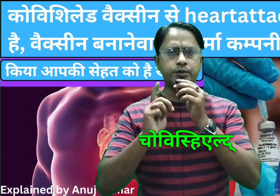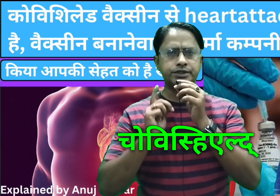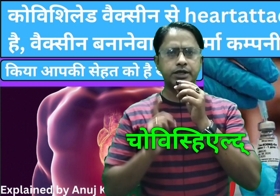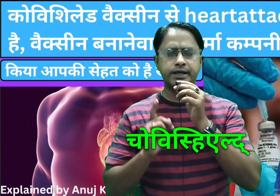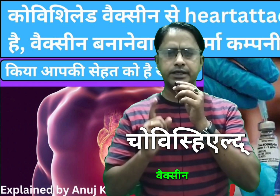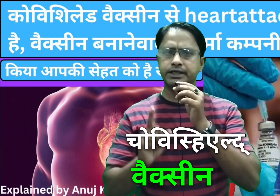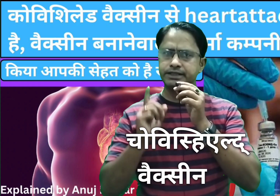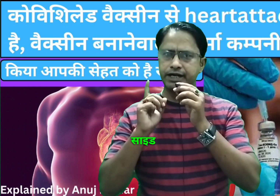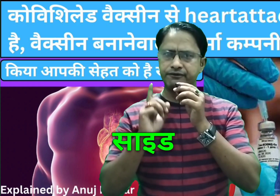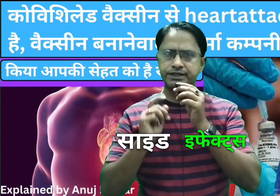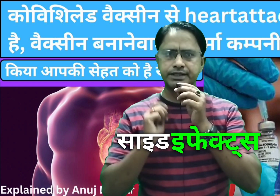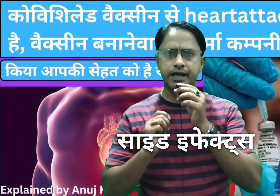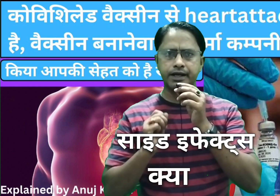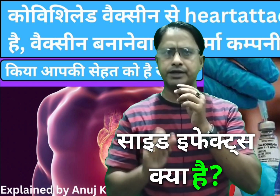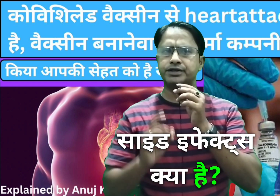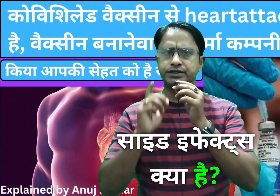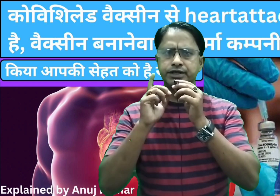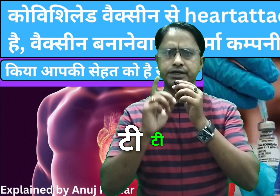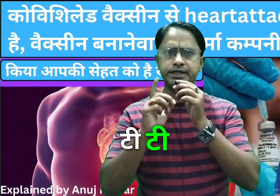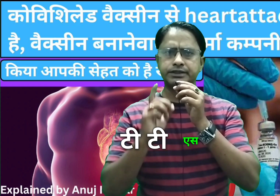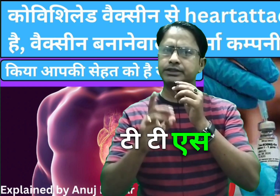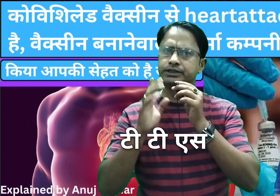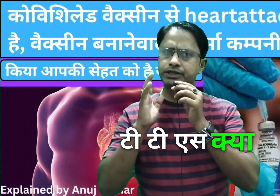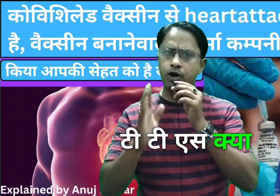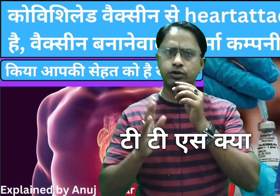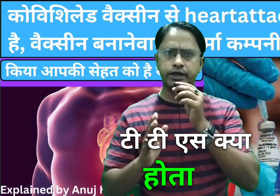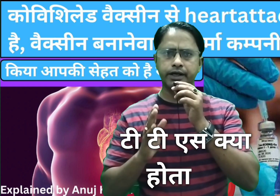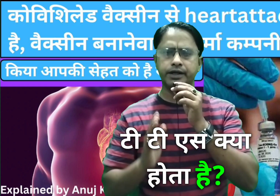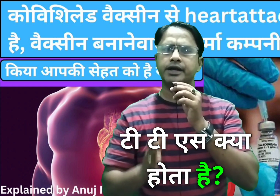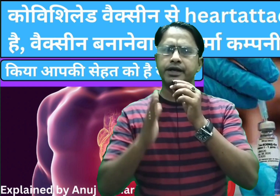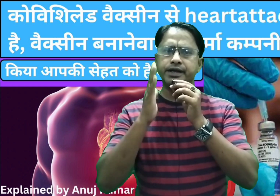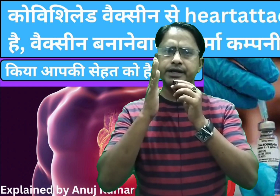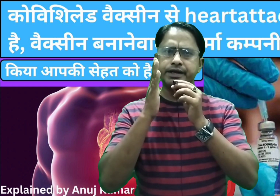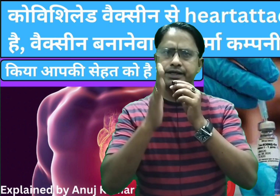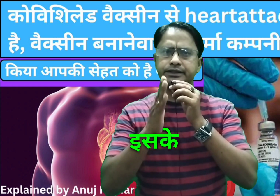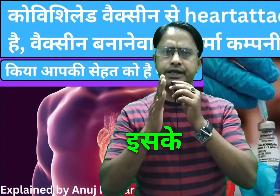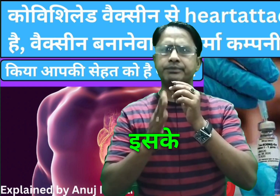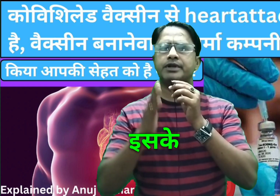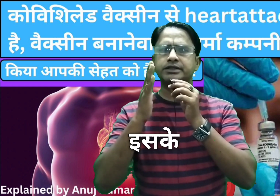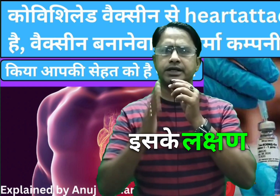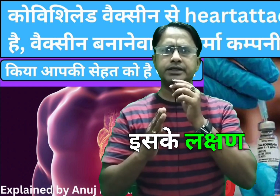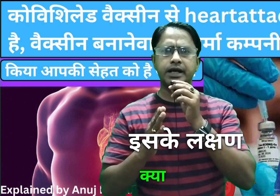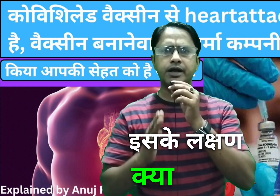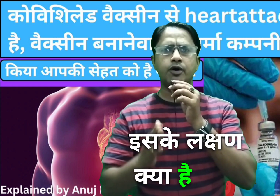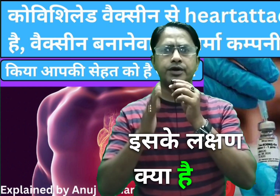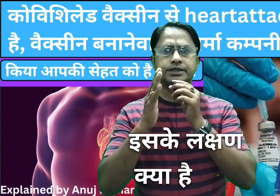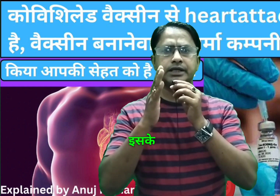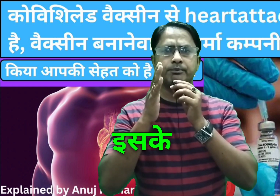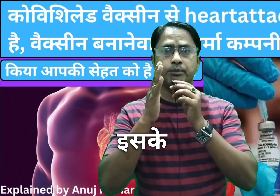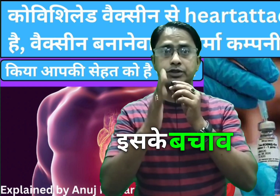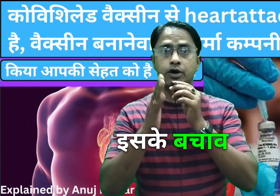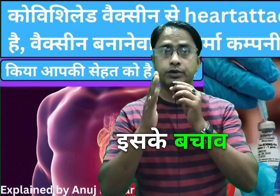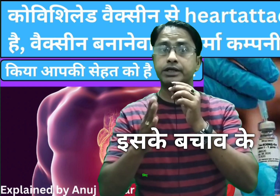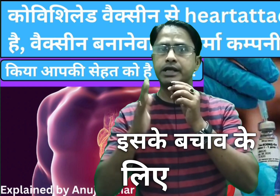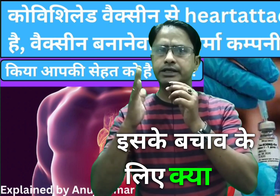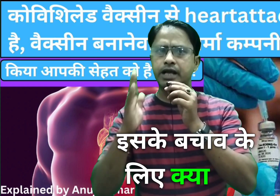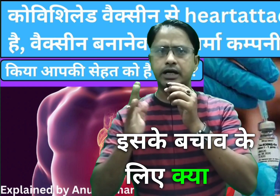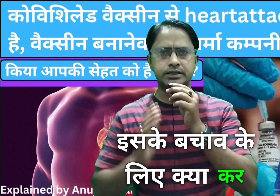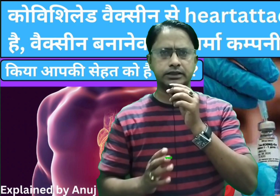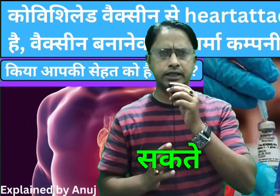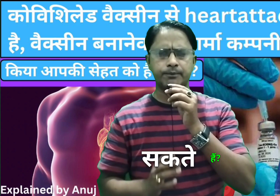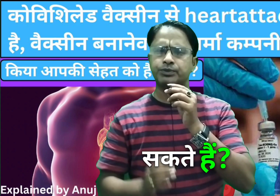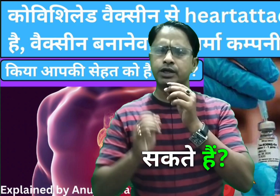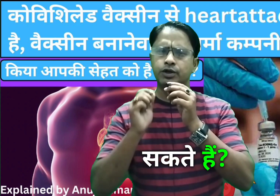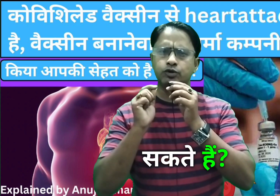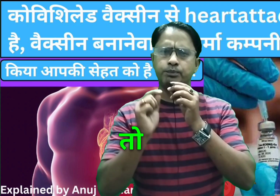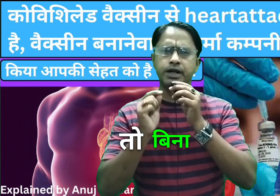कि कोविशील्ड वैक्सीन के साइड इफ़ेक्ट्स क्या हैं, टीटीएस क्या होता है, इसके लक्षण क्या हैं और इसके बचाव के लिए क्या